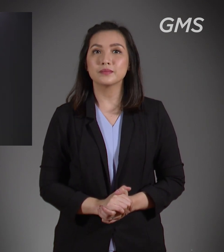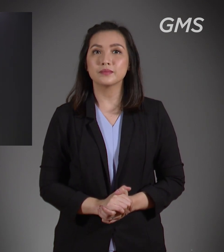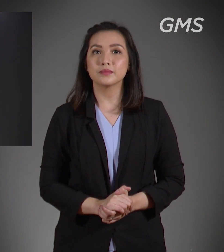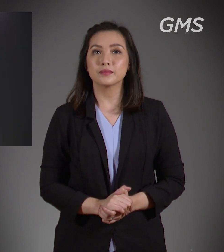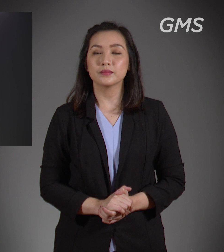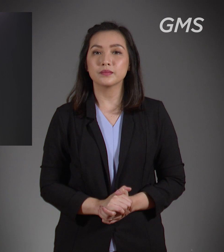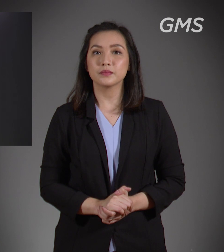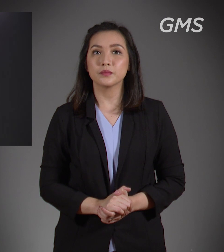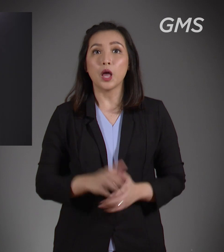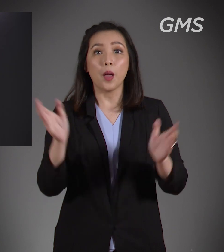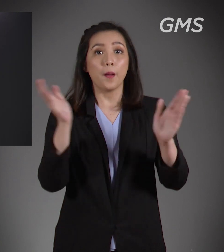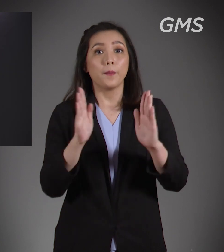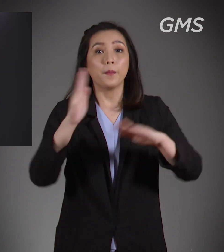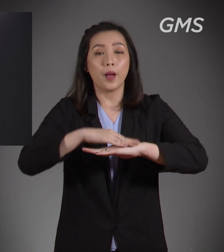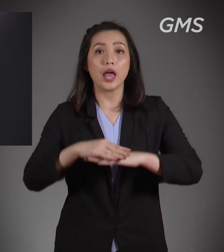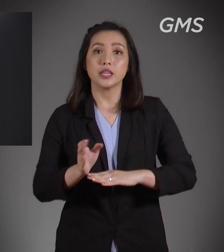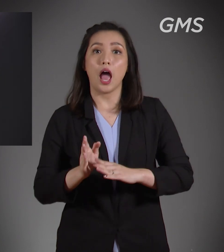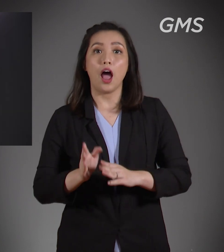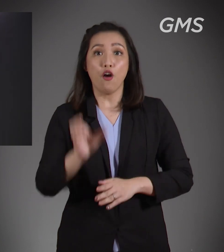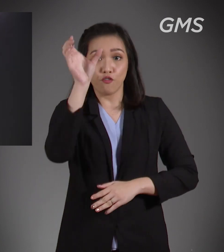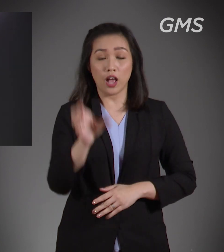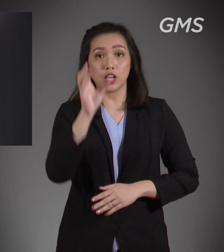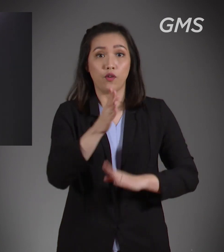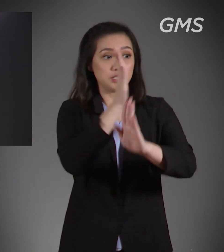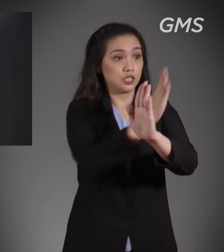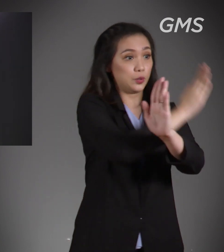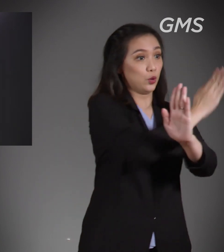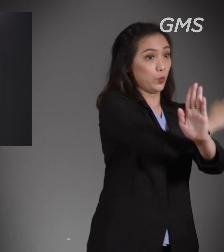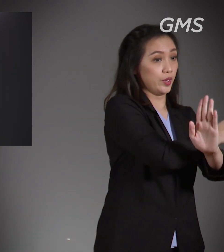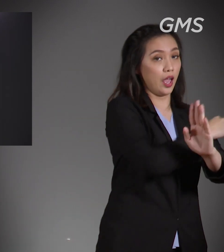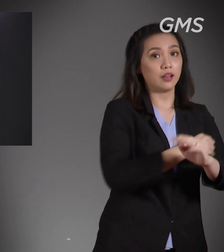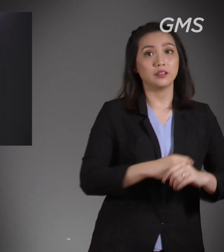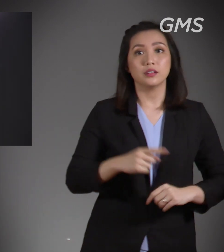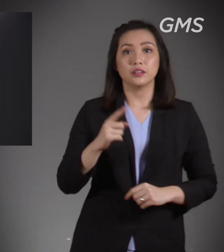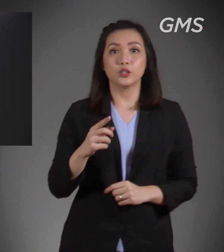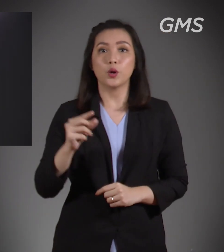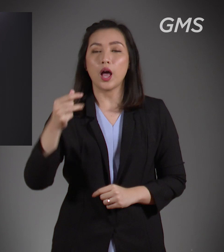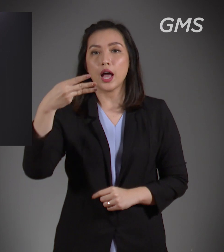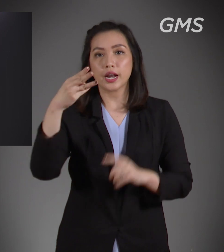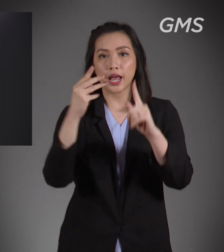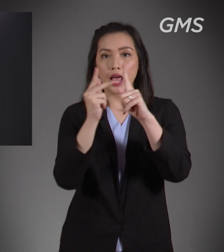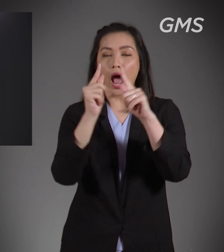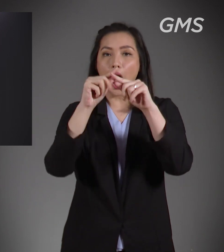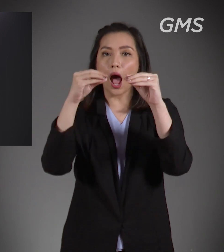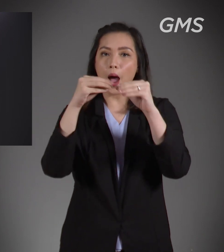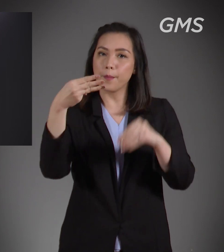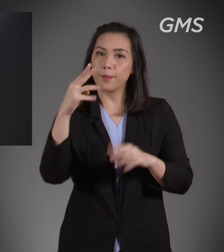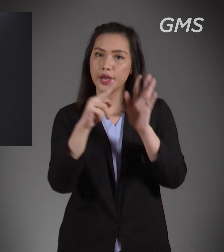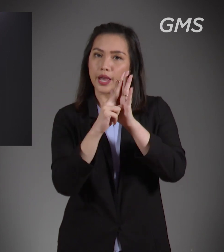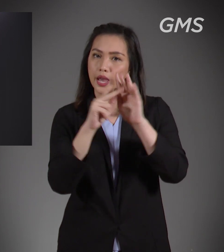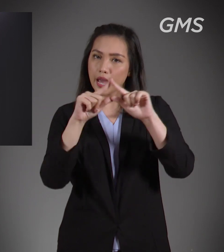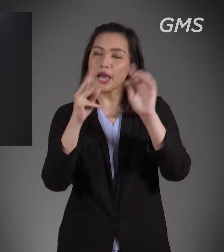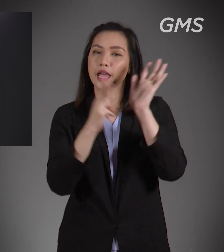fase-fase sebelumnya Rehabeam ketika diberi kerajaan oleh Tuhan, melanjutkan papanya. Rehabeam melakukan sesuatu ketika di